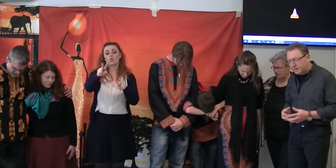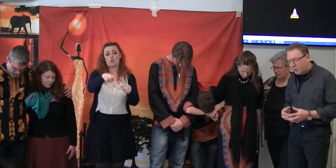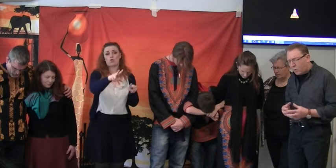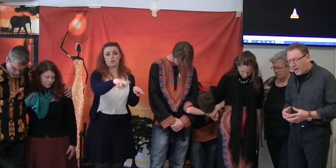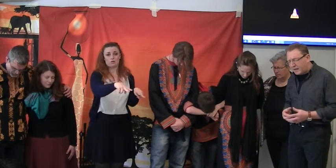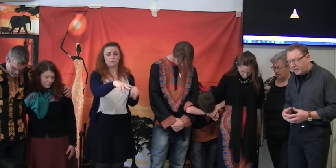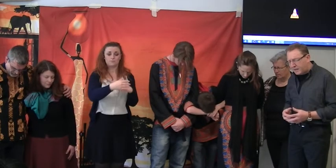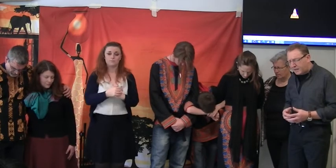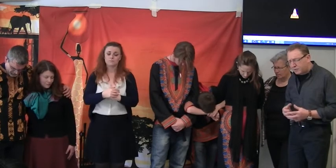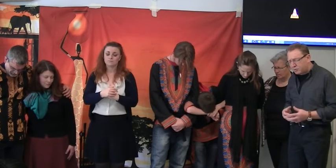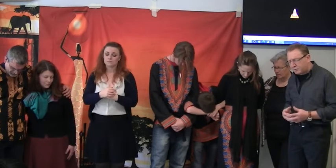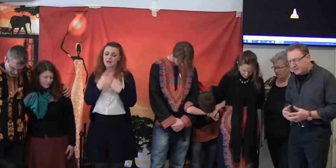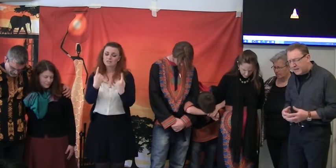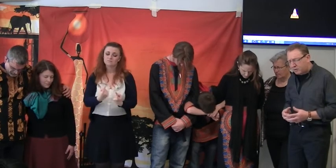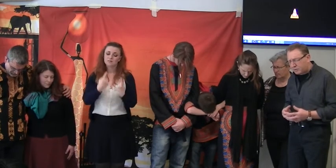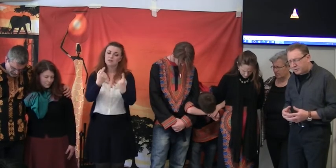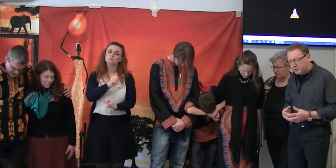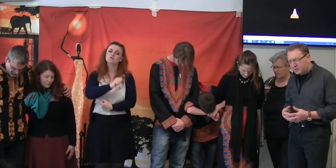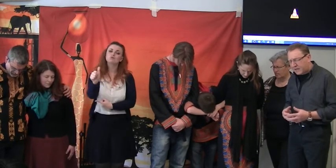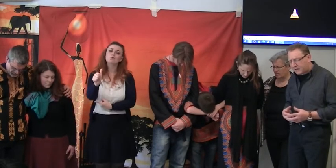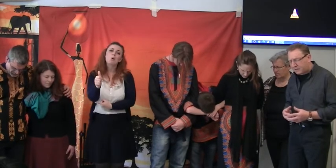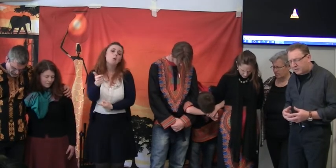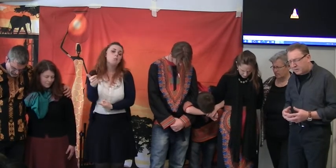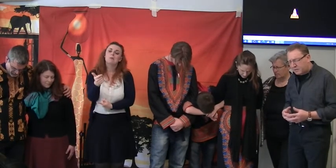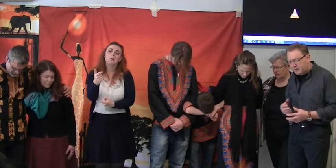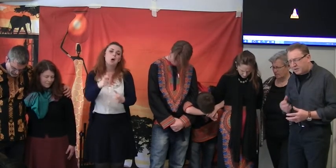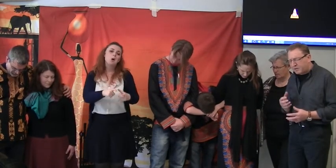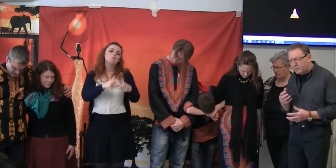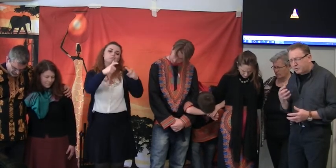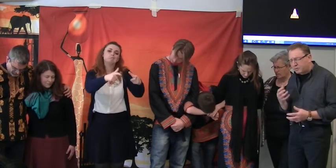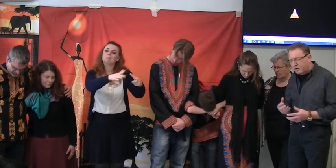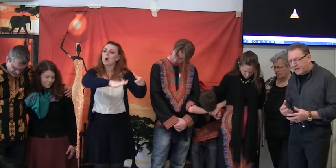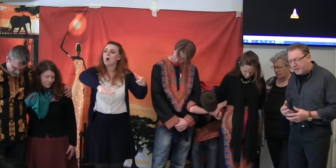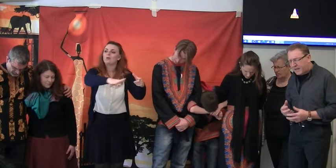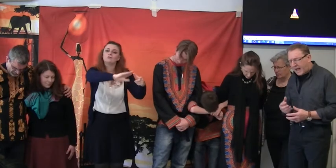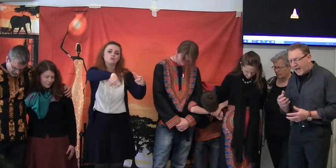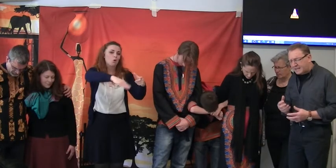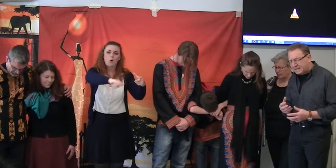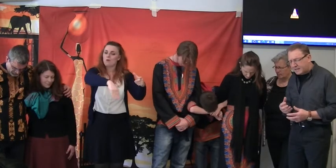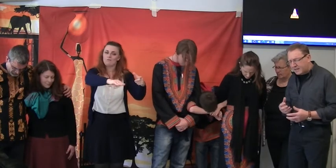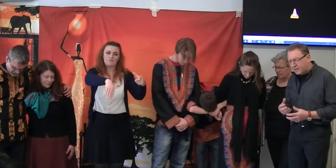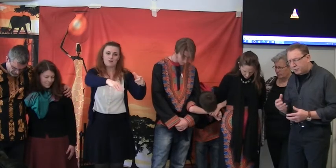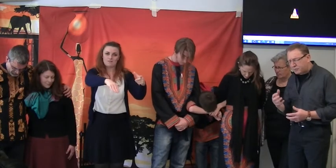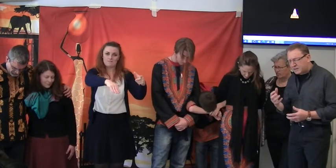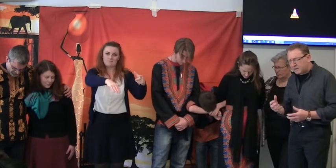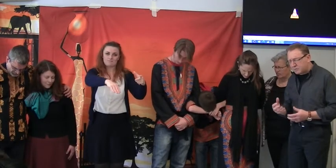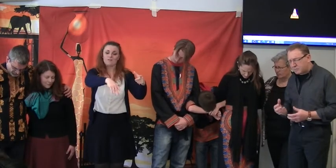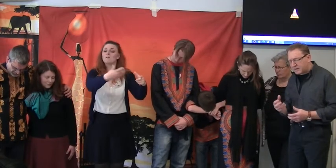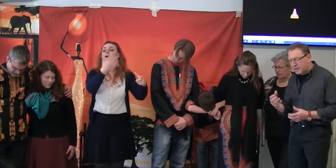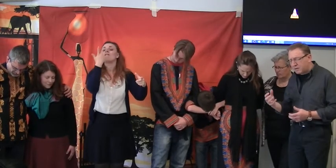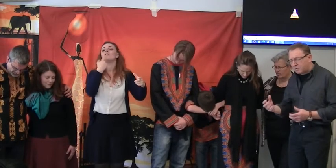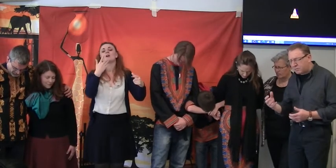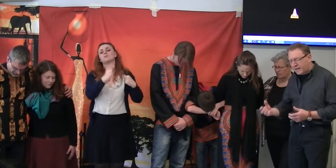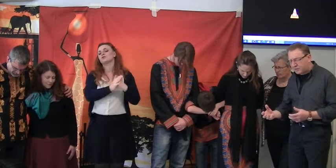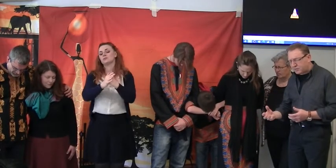vedere quale e dove sarà il loro prossimo incarico, perché noi vogliamo continuare a essere i loro sostenitori,